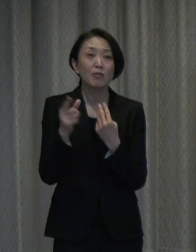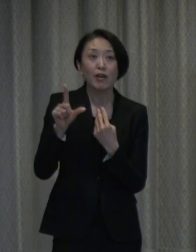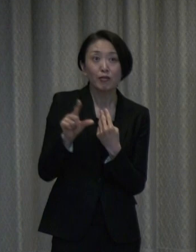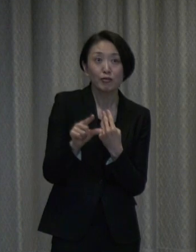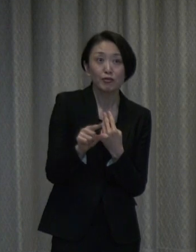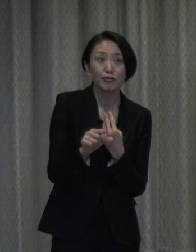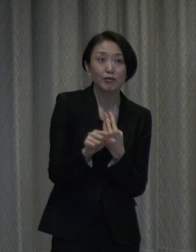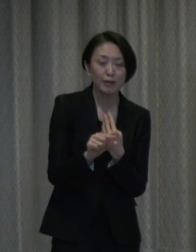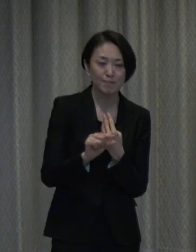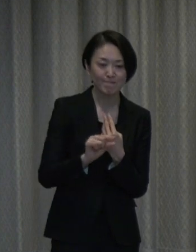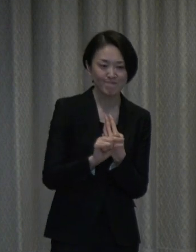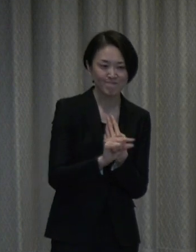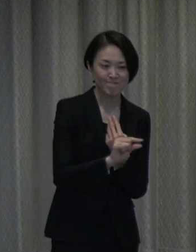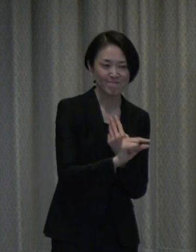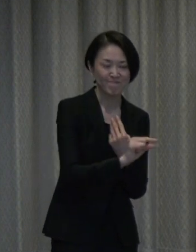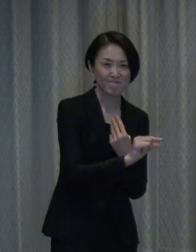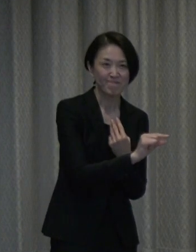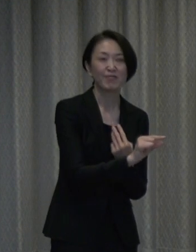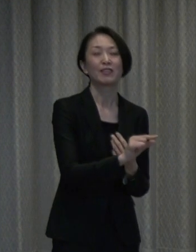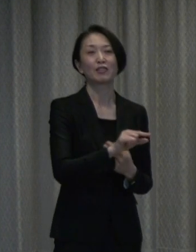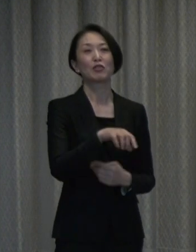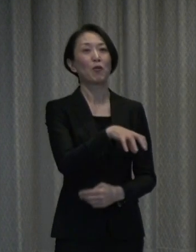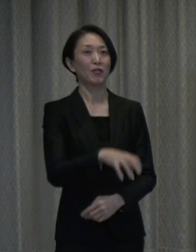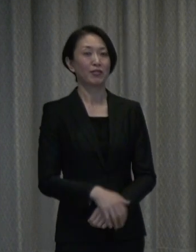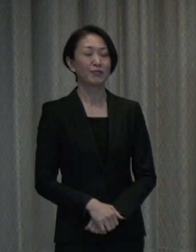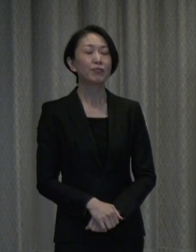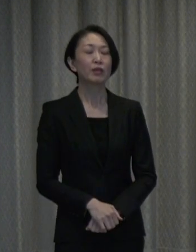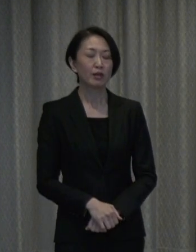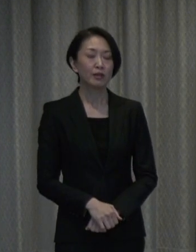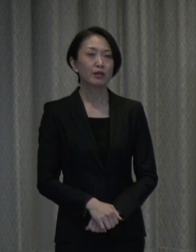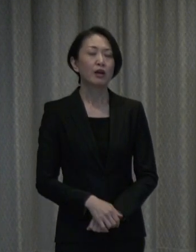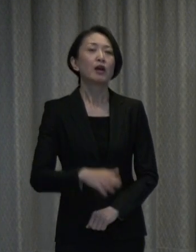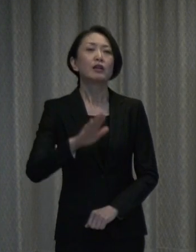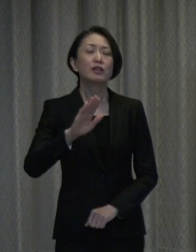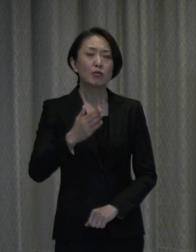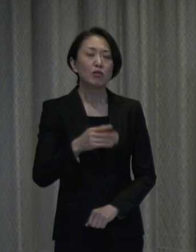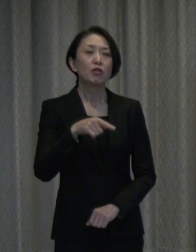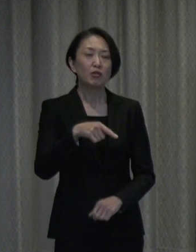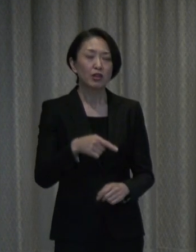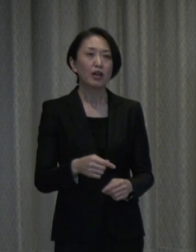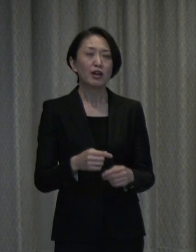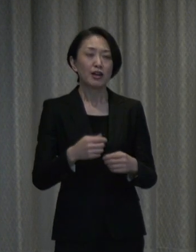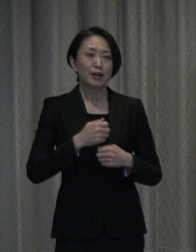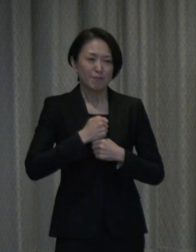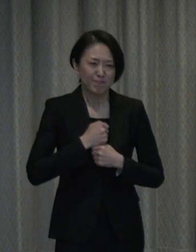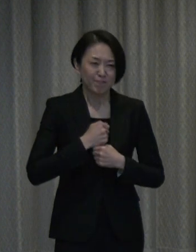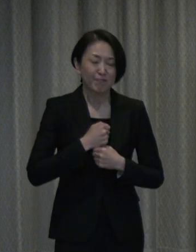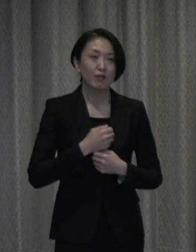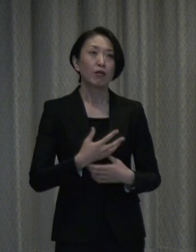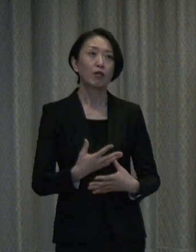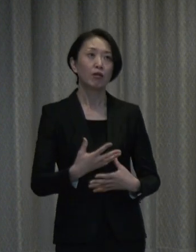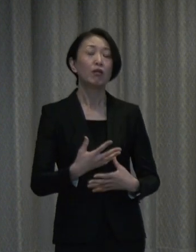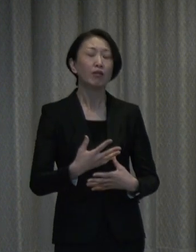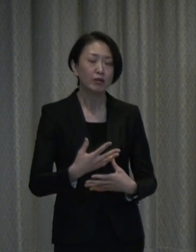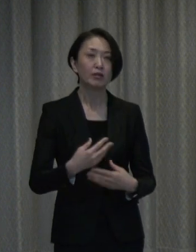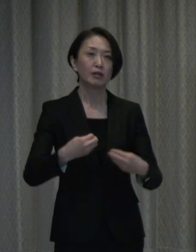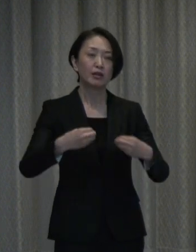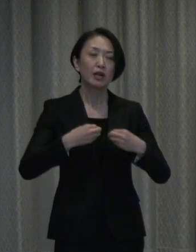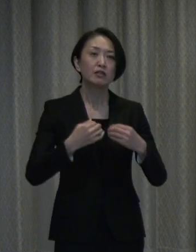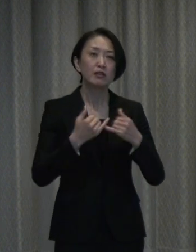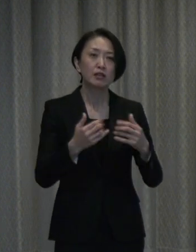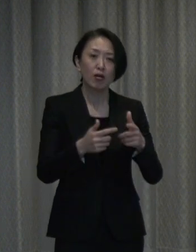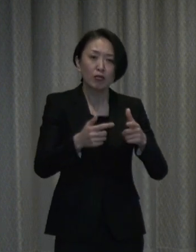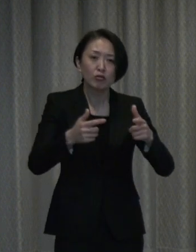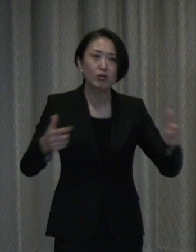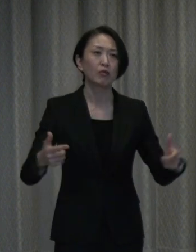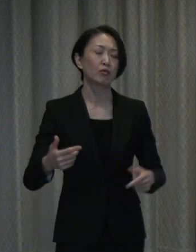状態を保っているところでございます。しかしながらまたここで気を緩めますと一気に患者が増えてしまう可能性があるということ